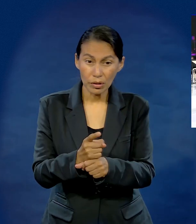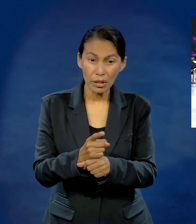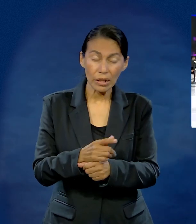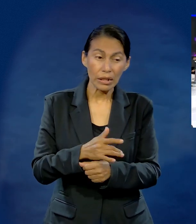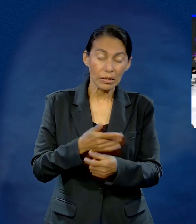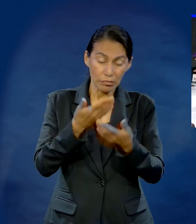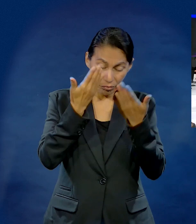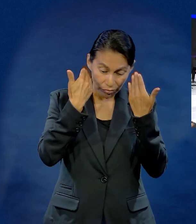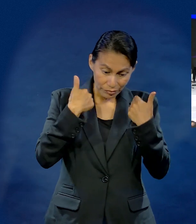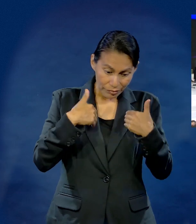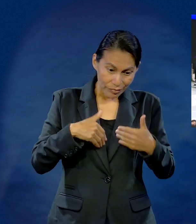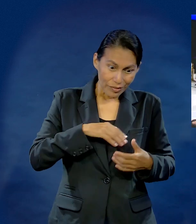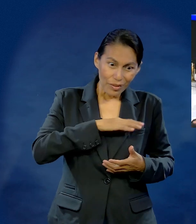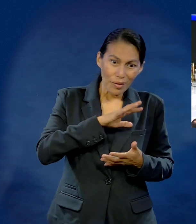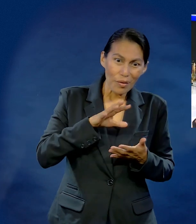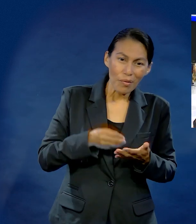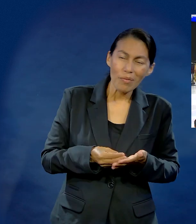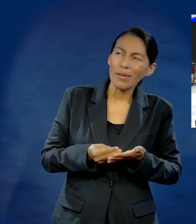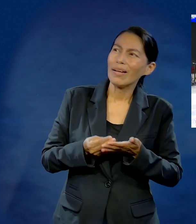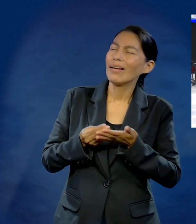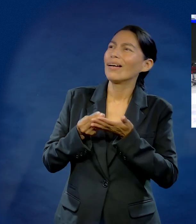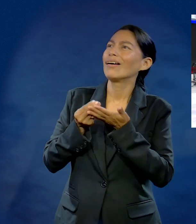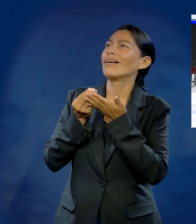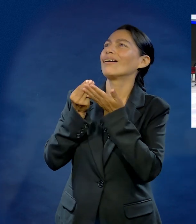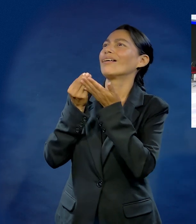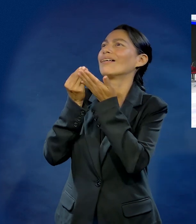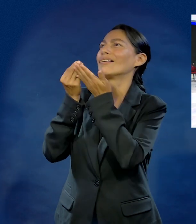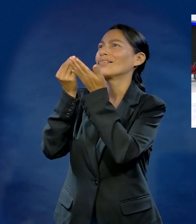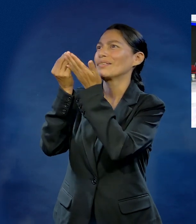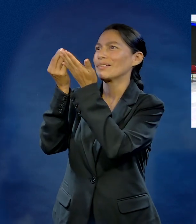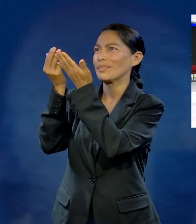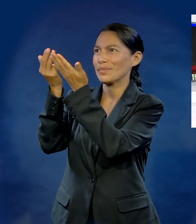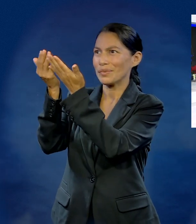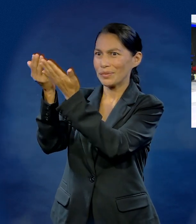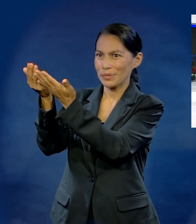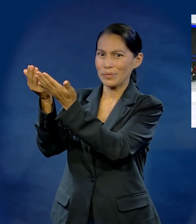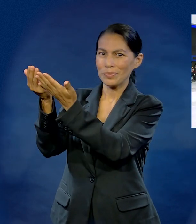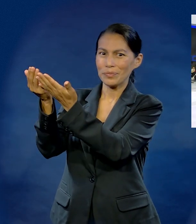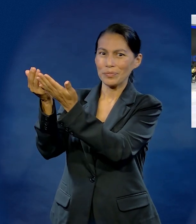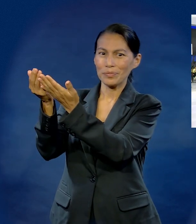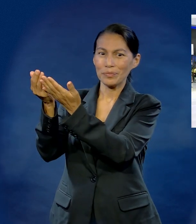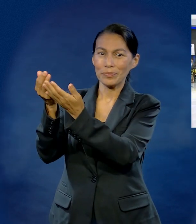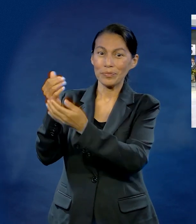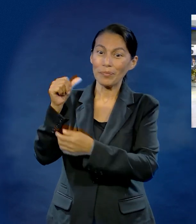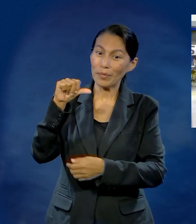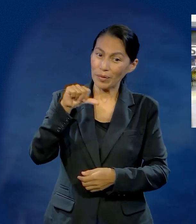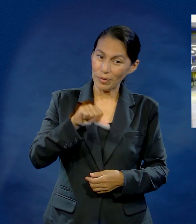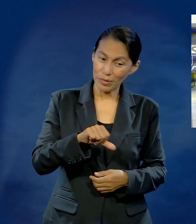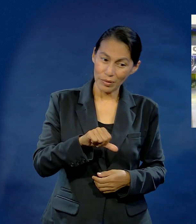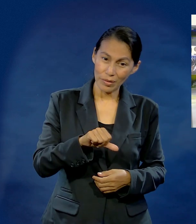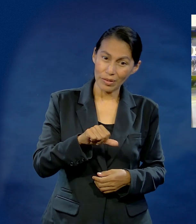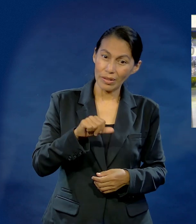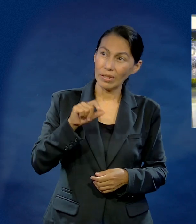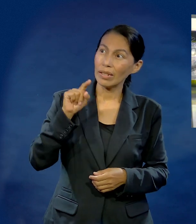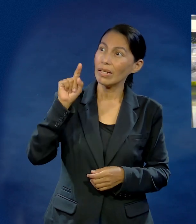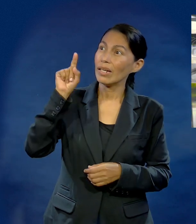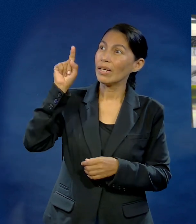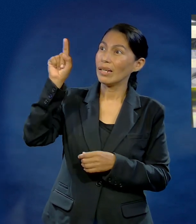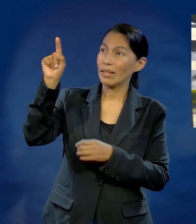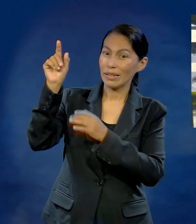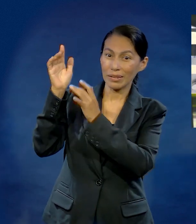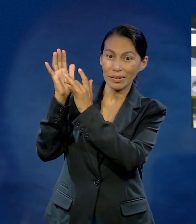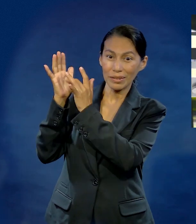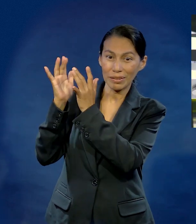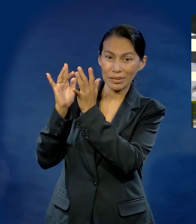Jesús, dale todo a Cristo, tu temor, voluntad y